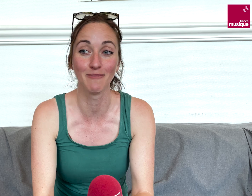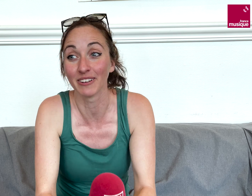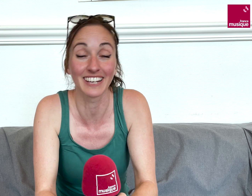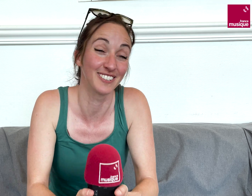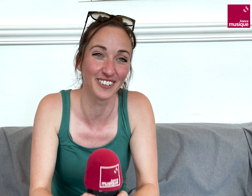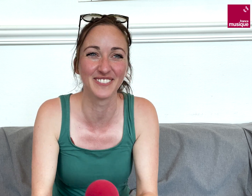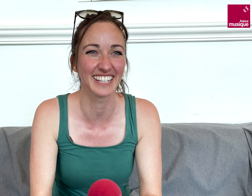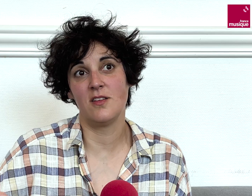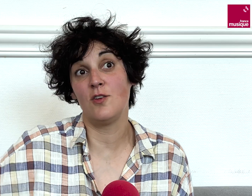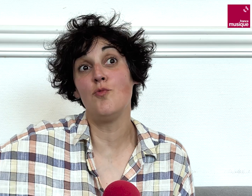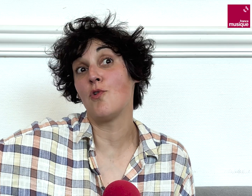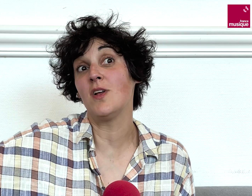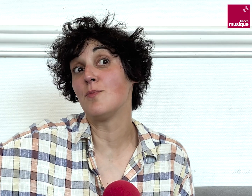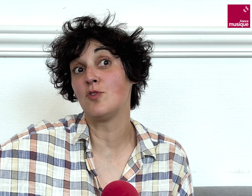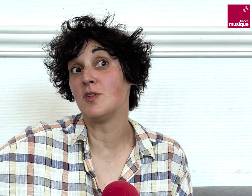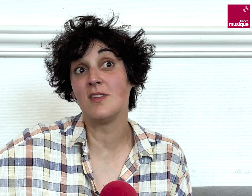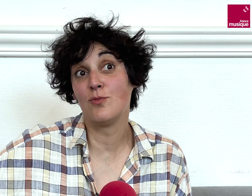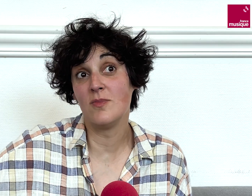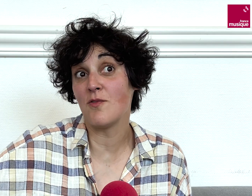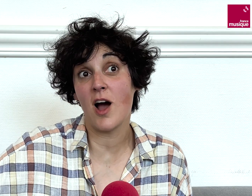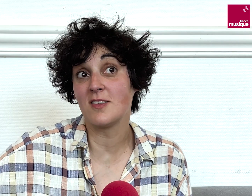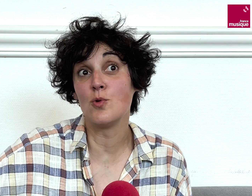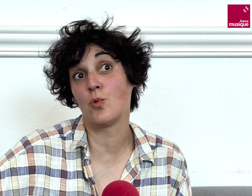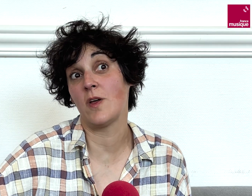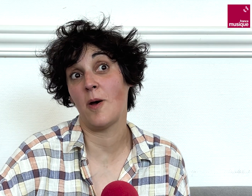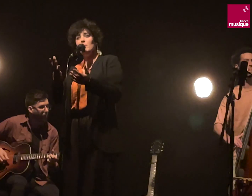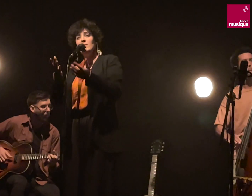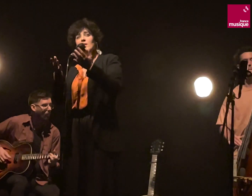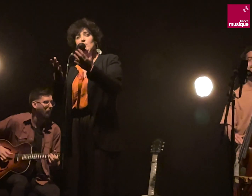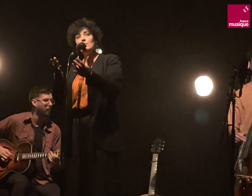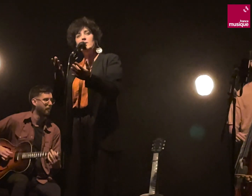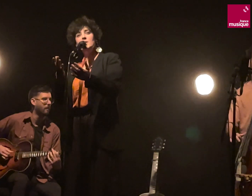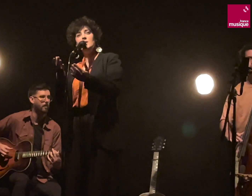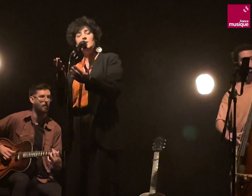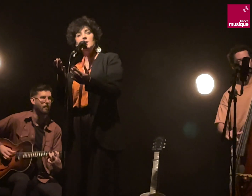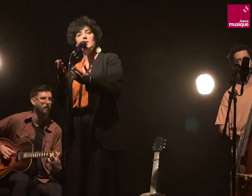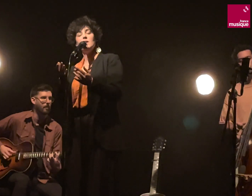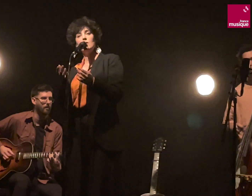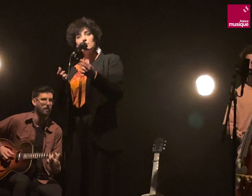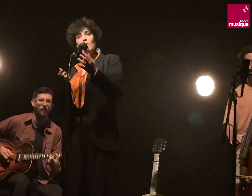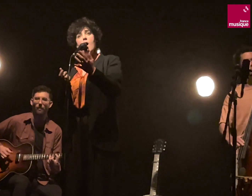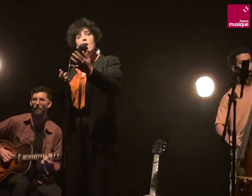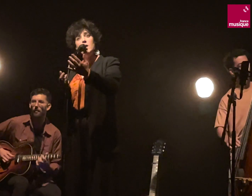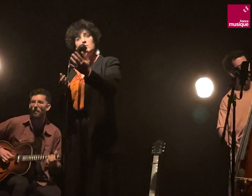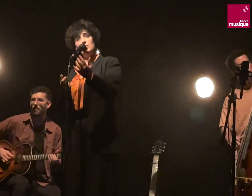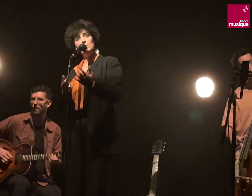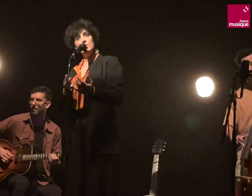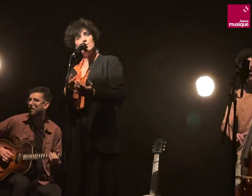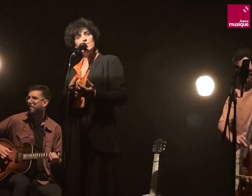même indirectement, comme ça. Ça décuple, en fait, les possibilités d'avoir accès aux concerts. Ça se démocratise de plus en plus. Les festivals sont de plus en plus